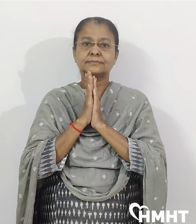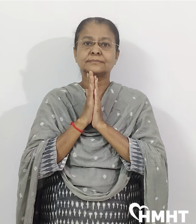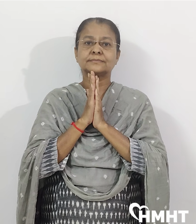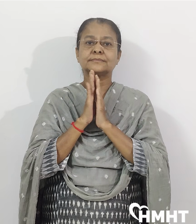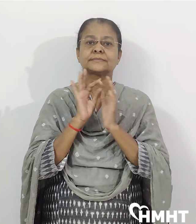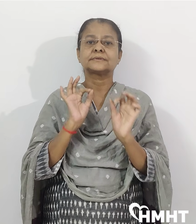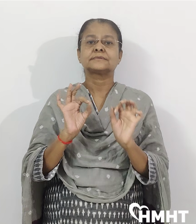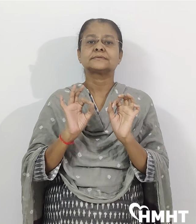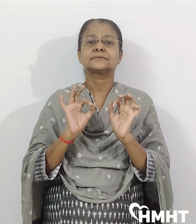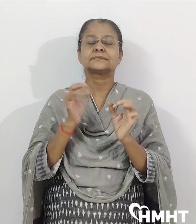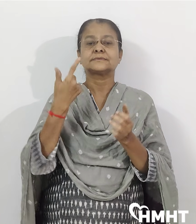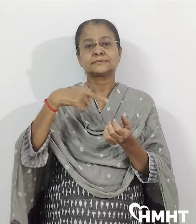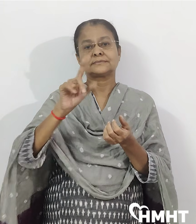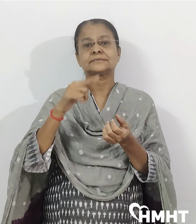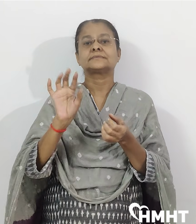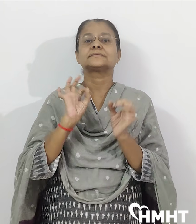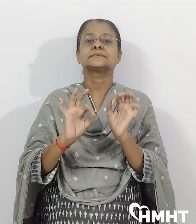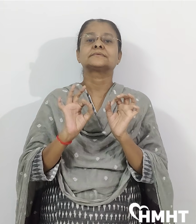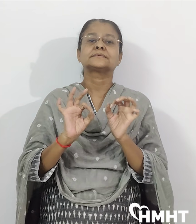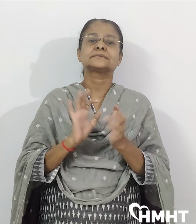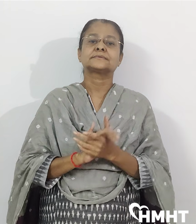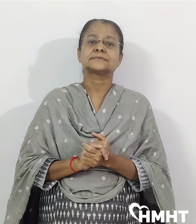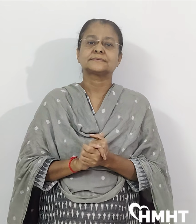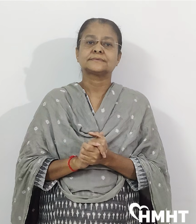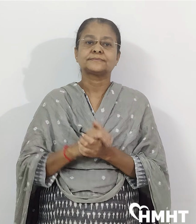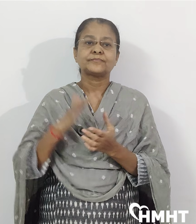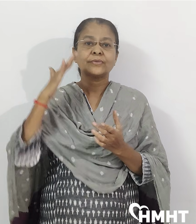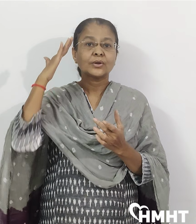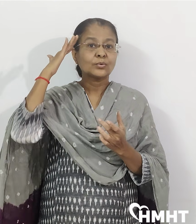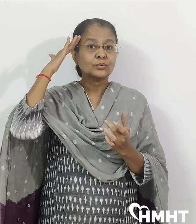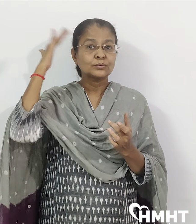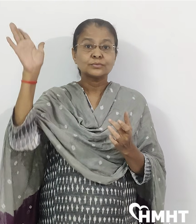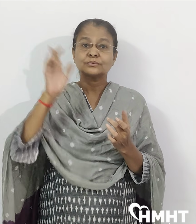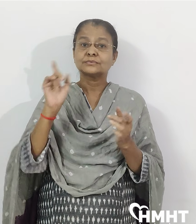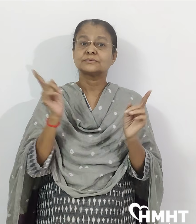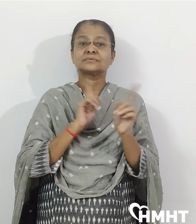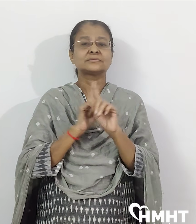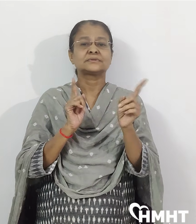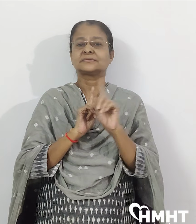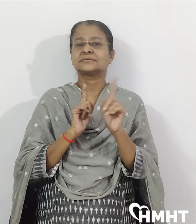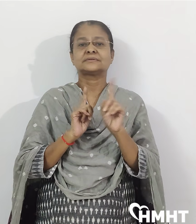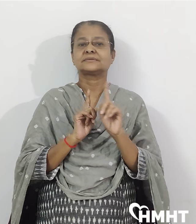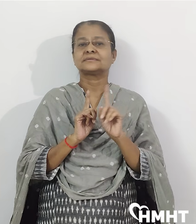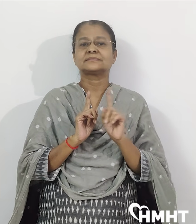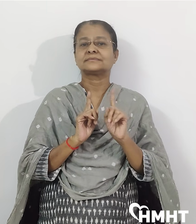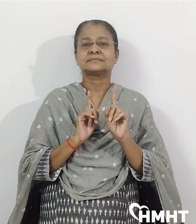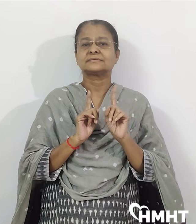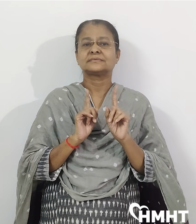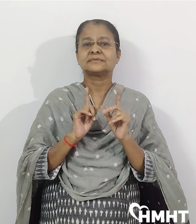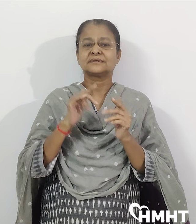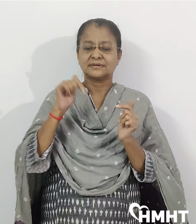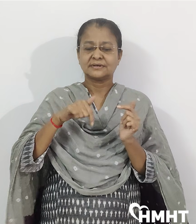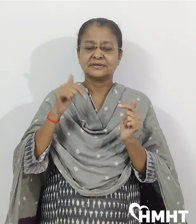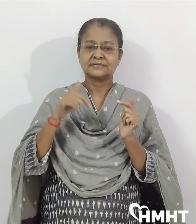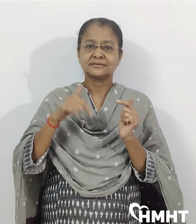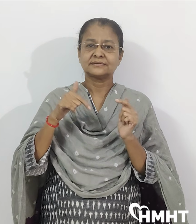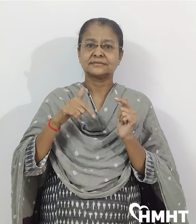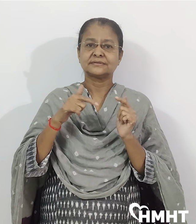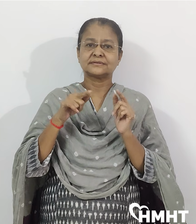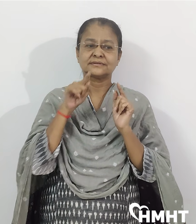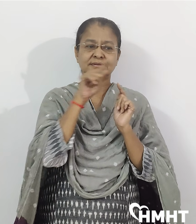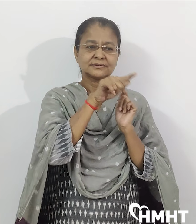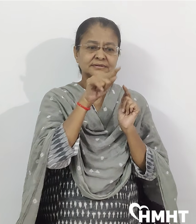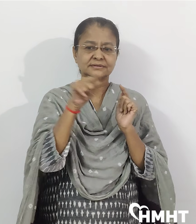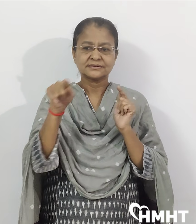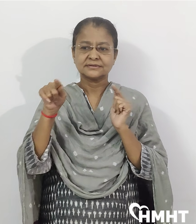વધશે, ગ્રાસ્પિંગ વધશે, એકાગ્રતાની શક્તિ વધશે, સારું રિઝલ્ટે આવશે. બરાબર. અને આ ગુસ્સાનો રીત છે ને એ બહુ